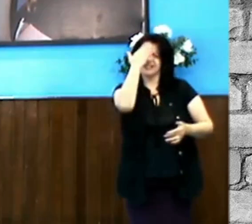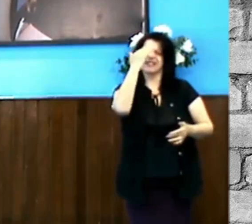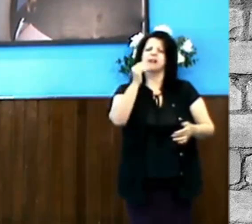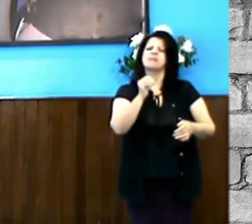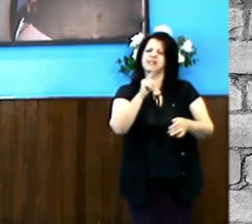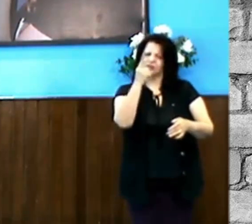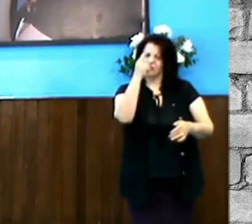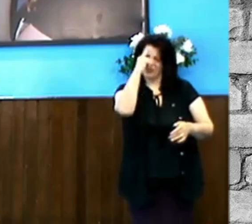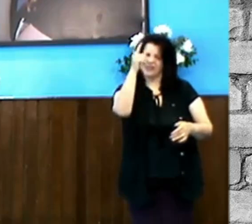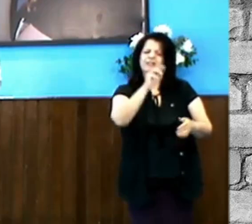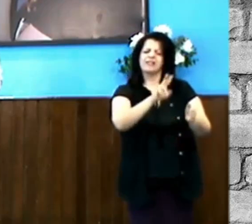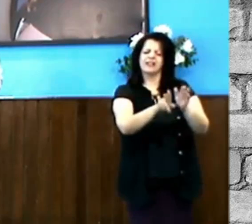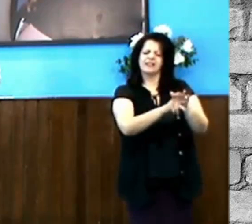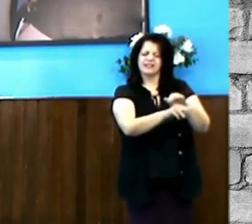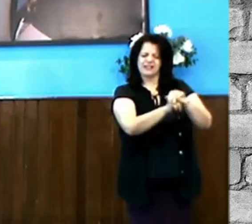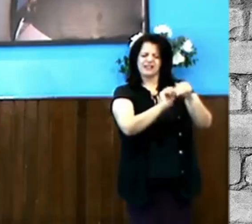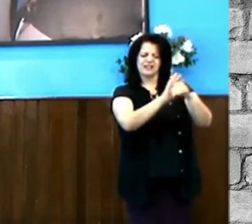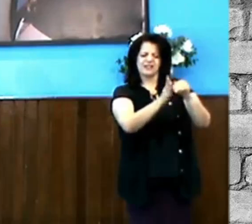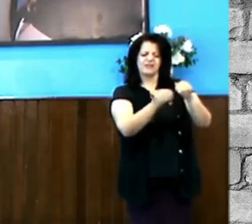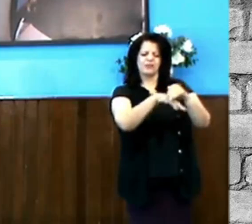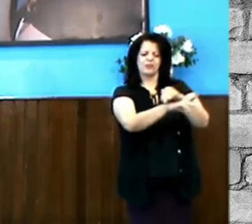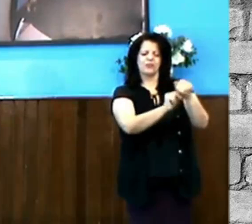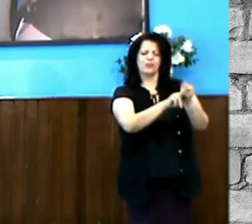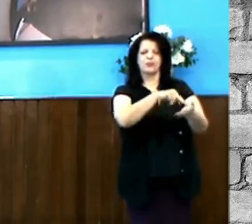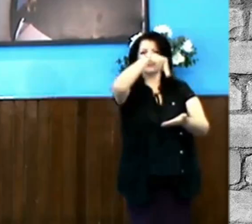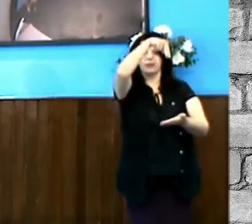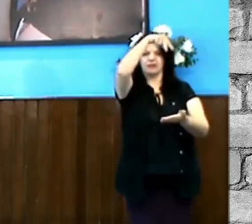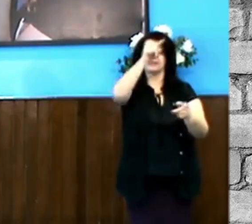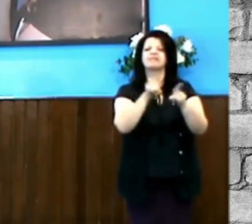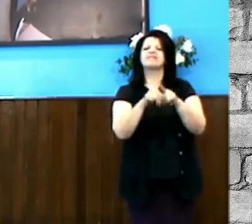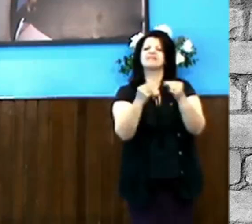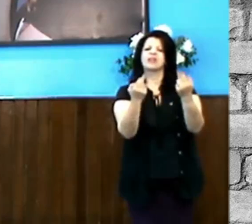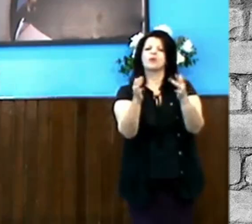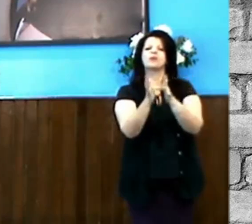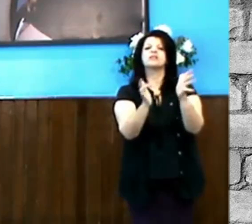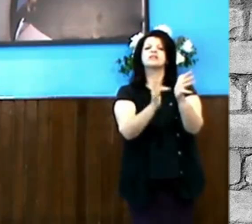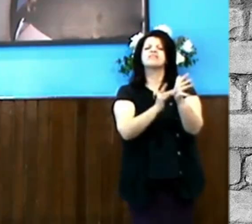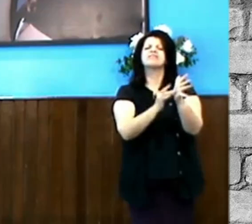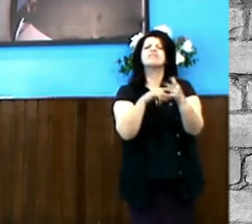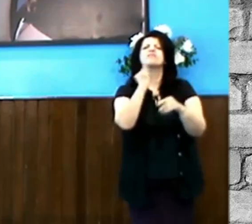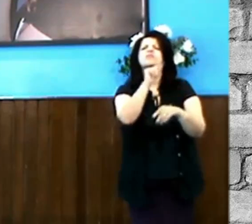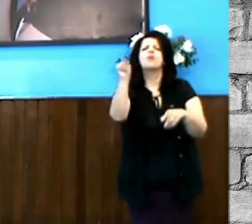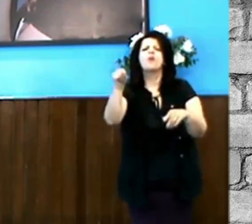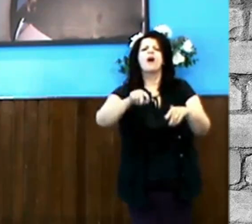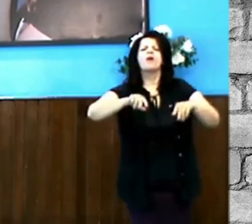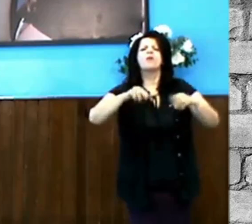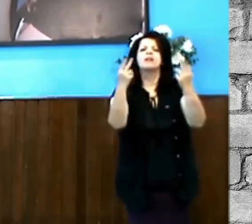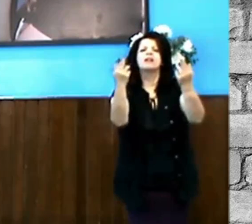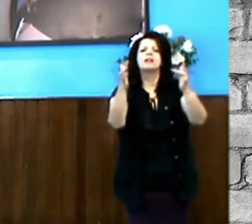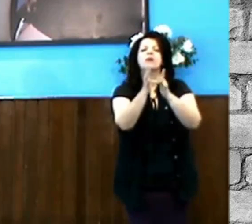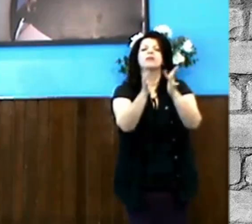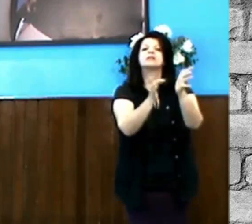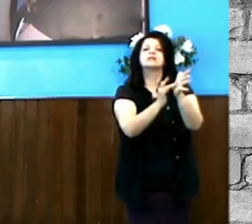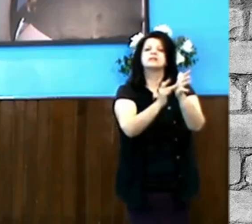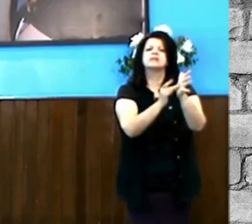dentre os mortos, diz a Escritura. Que outro salvador é como Jesus? Qual é o outro líder, qual é a outra religião que nos ensina uma verdade